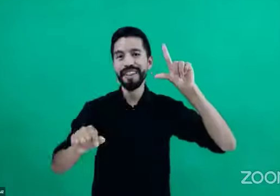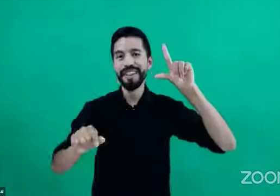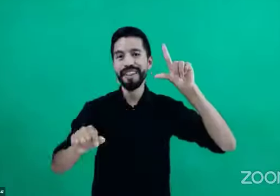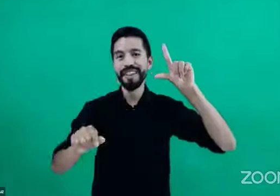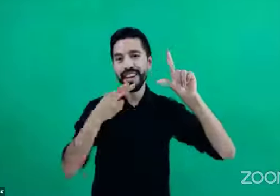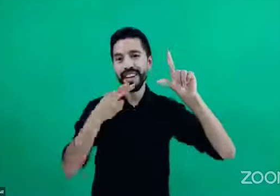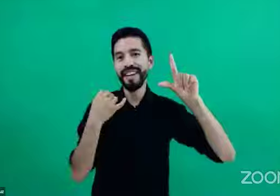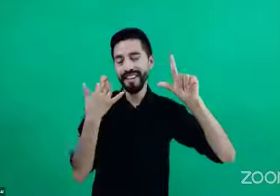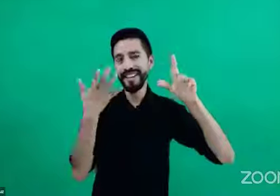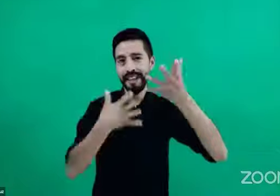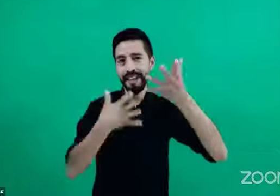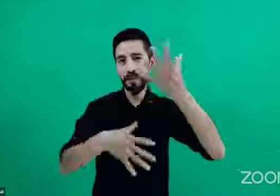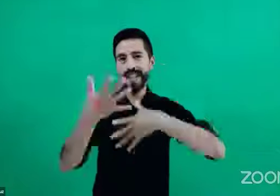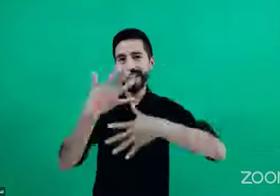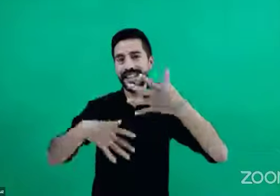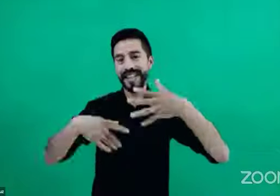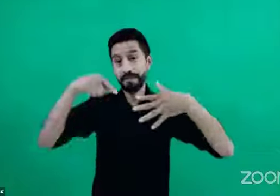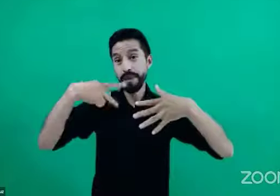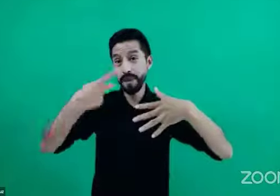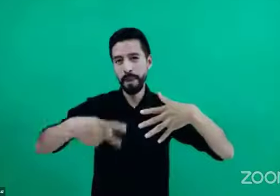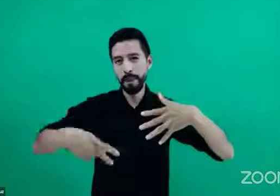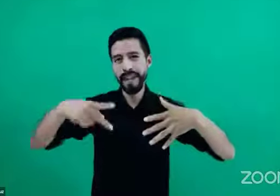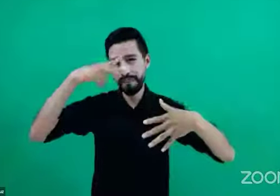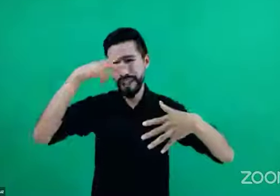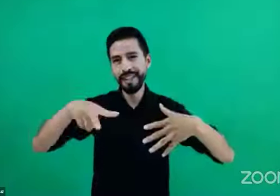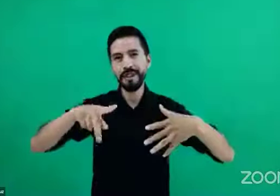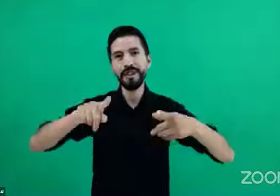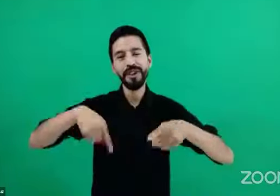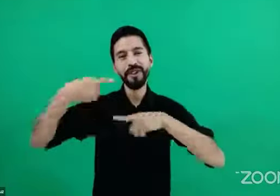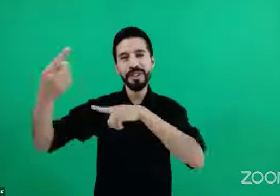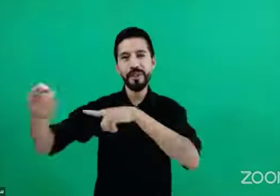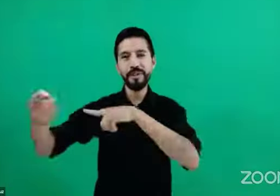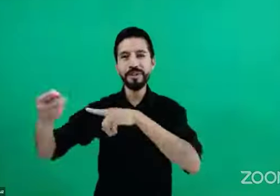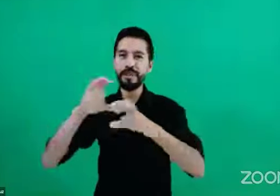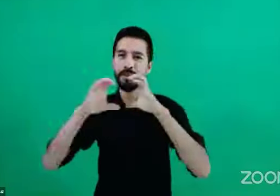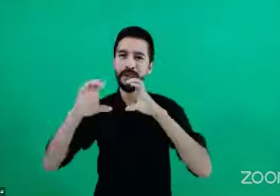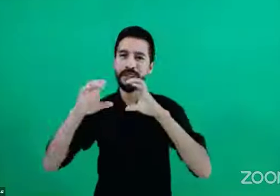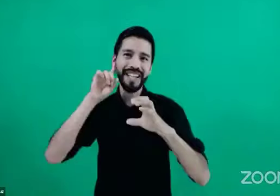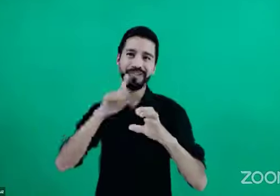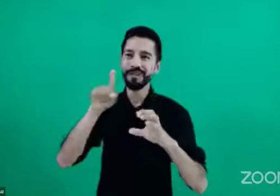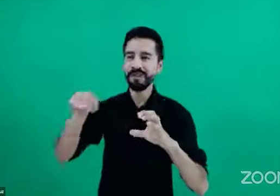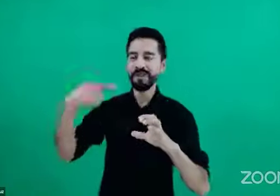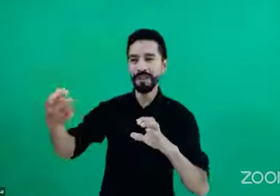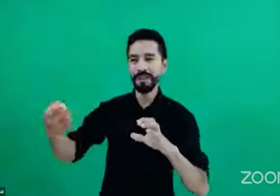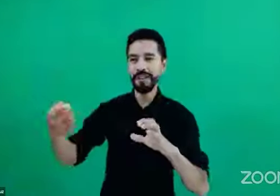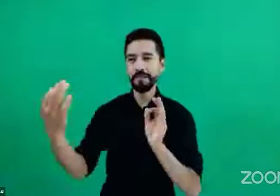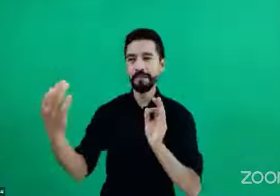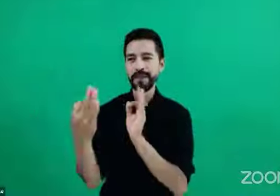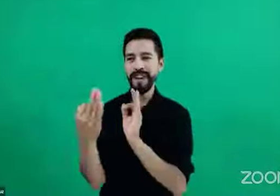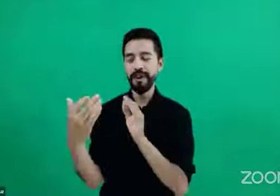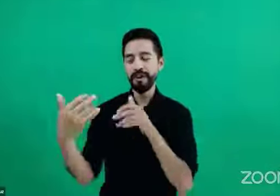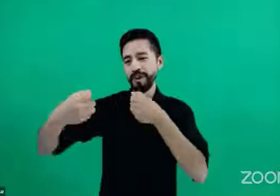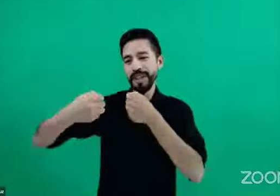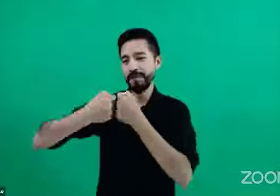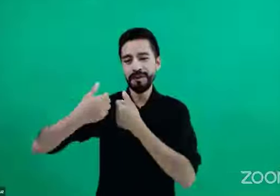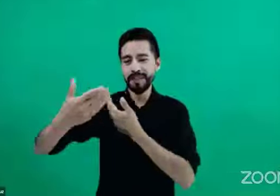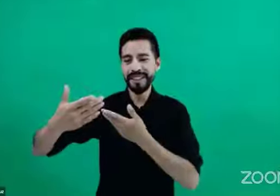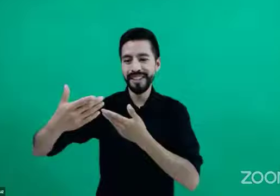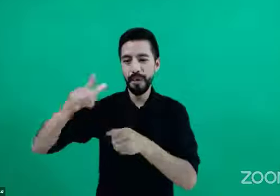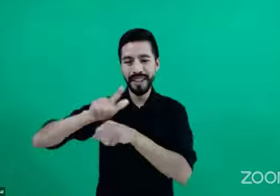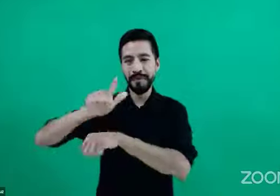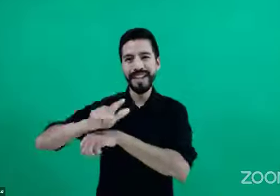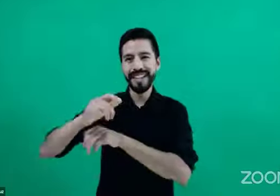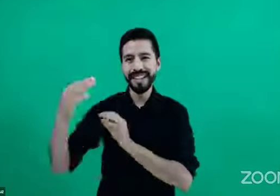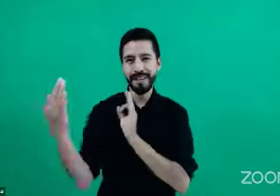México, se usa la lengua de señas, pero propia de México. No es lo mismo comunicarte con un sordo aún por ejemplo,